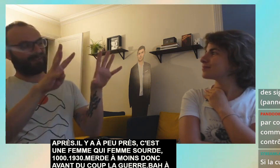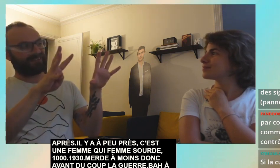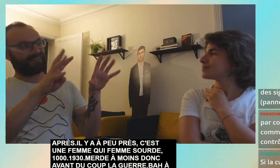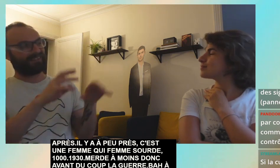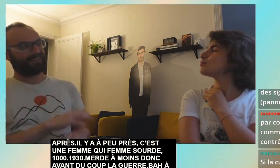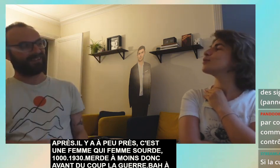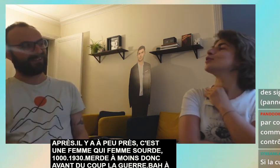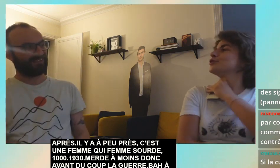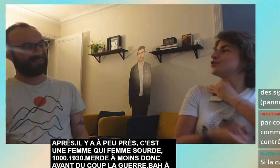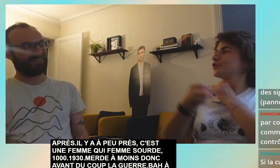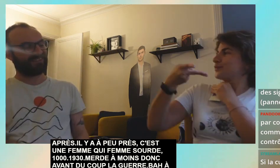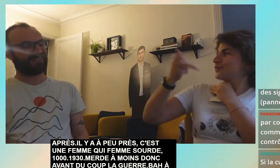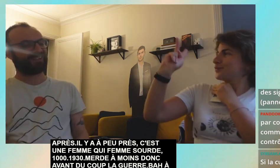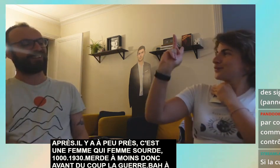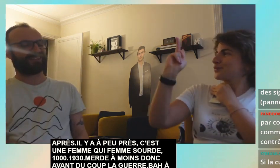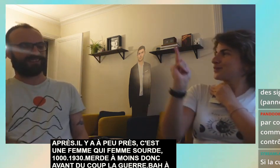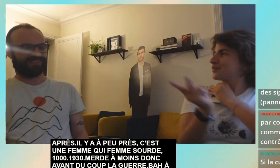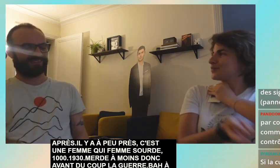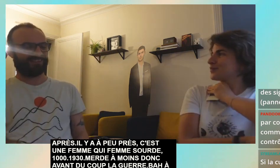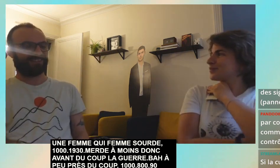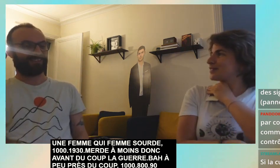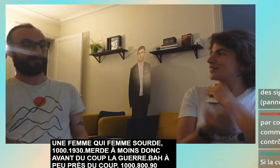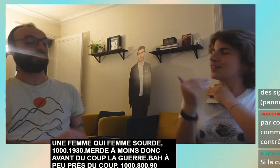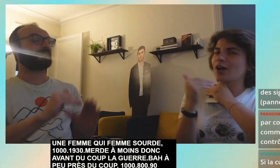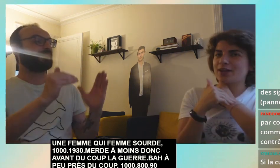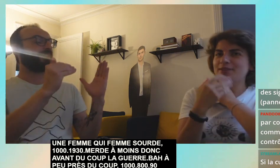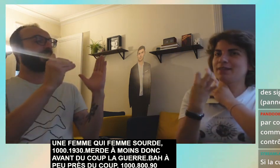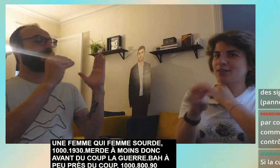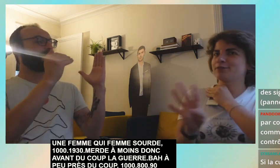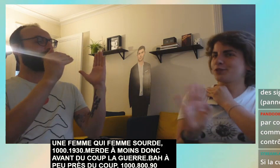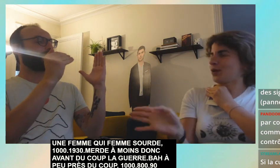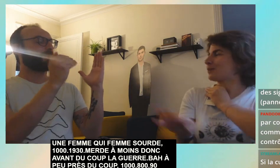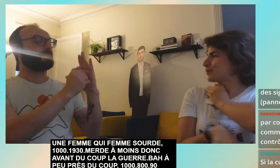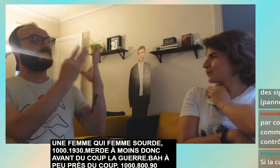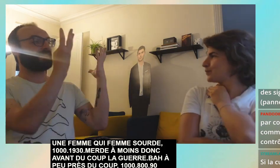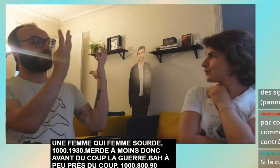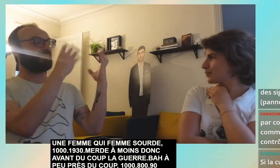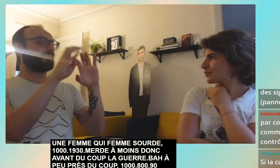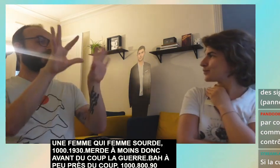1890. Plus. Ok. C'est dans les 1900.